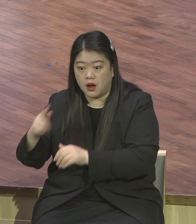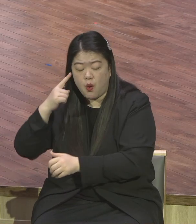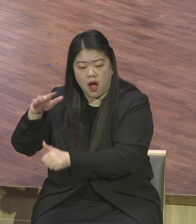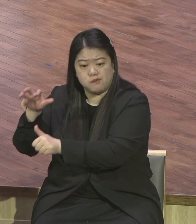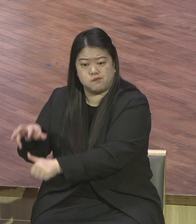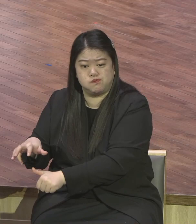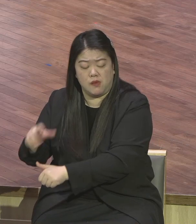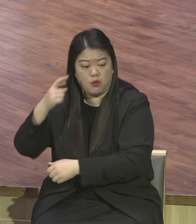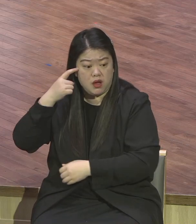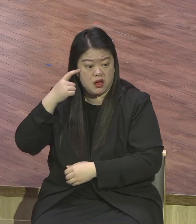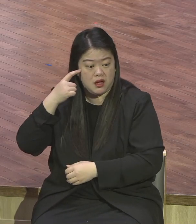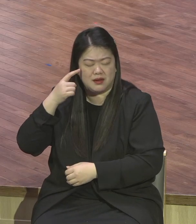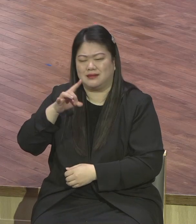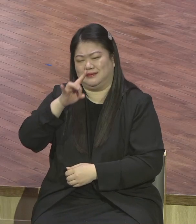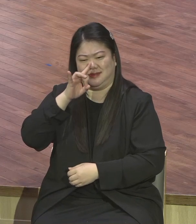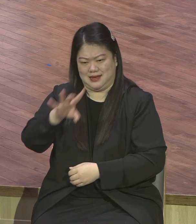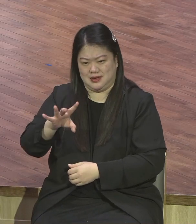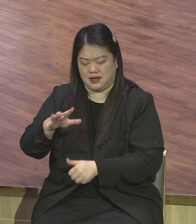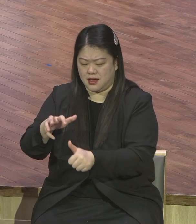한다.